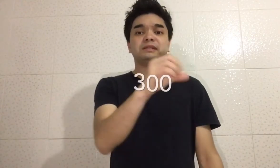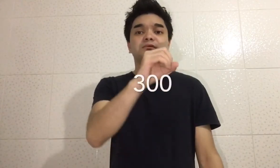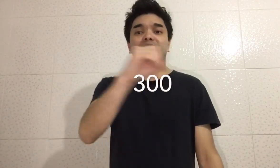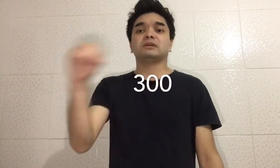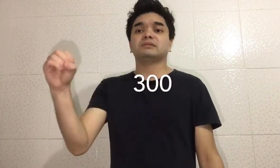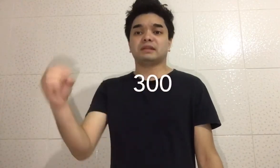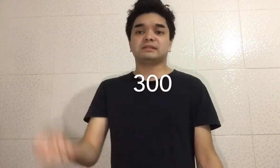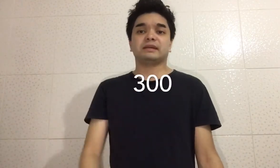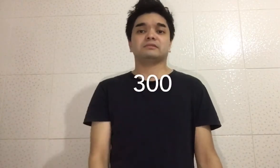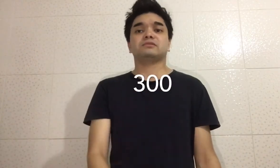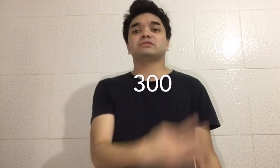300, 300,